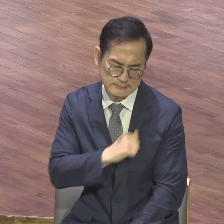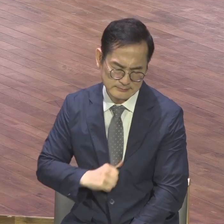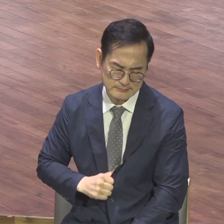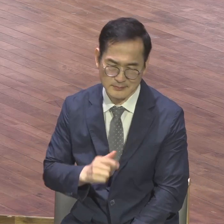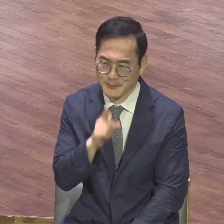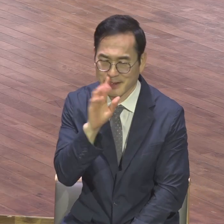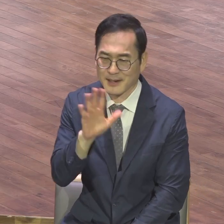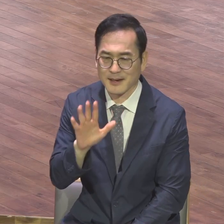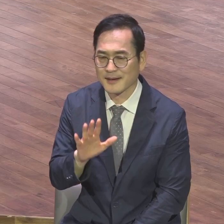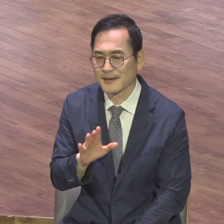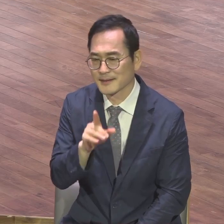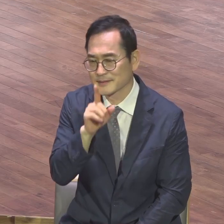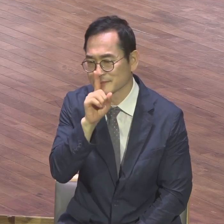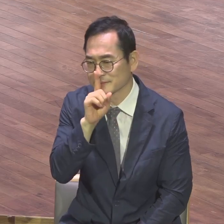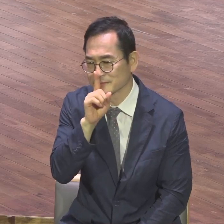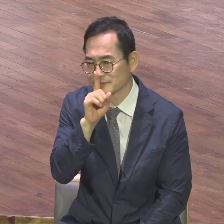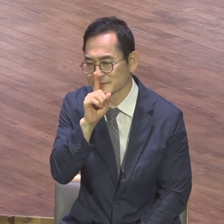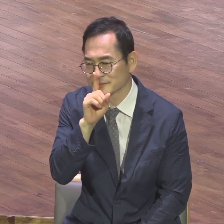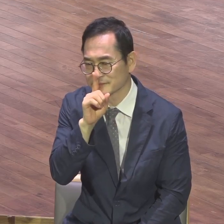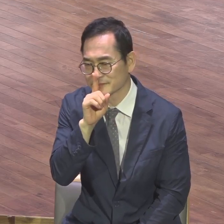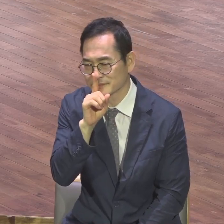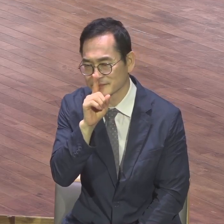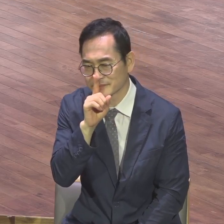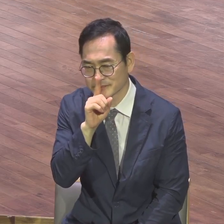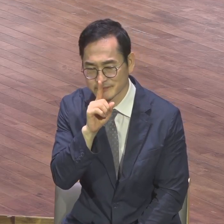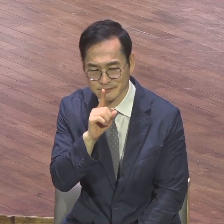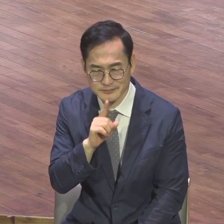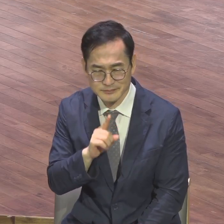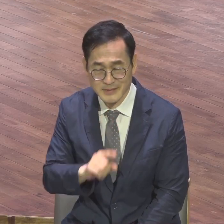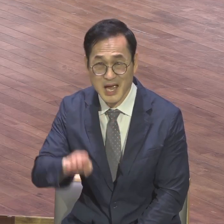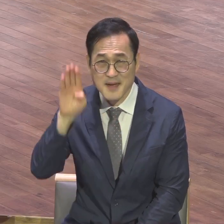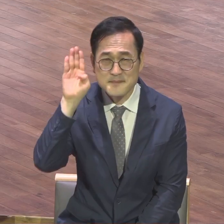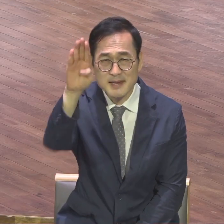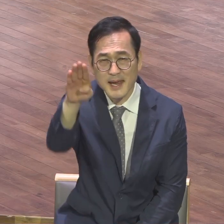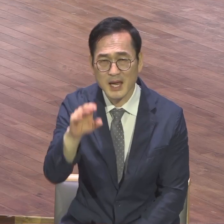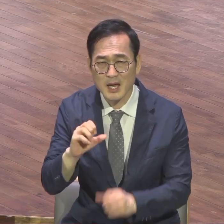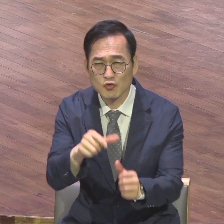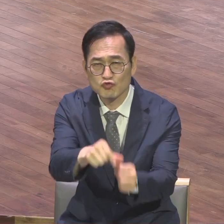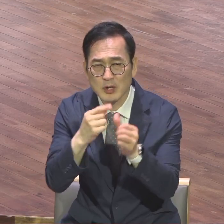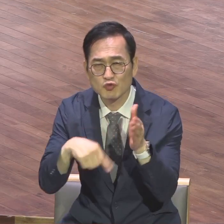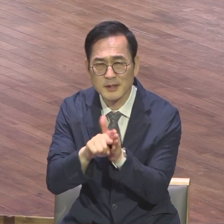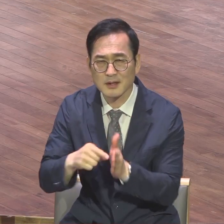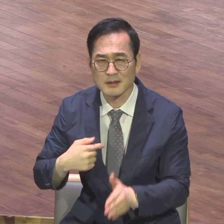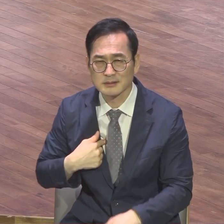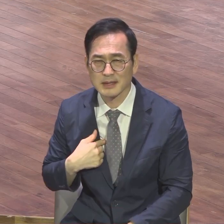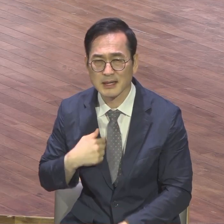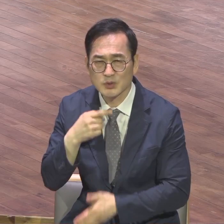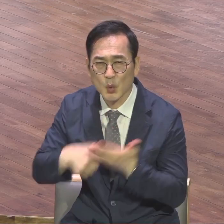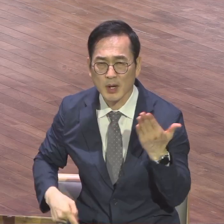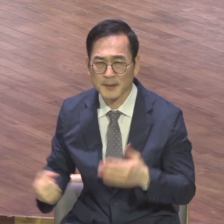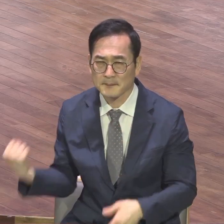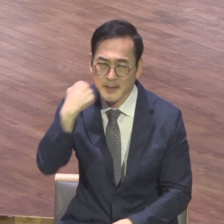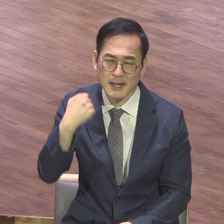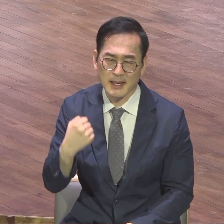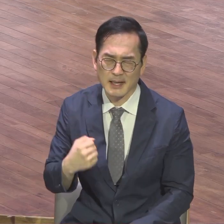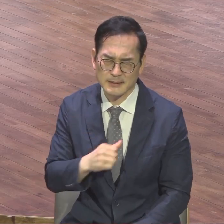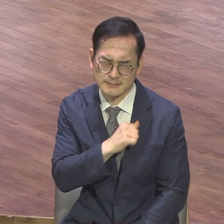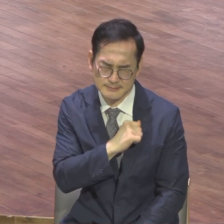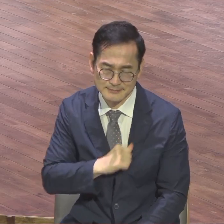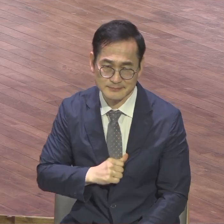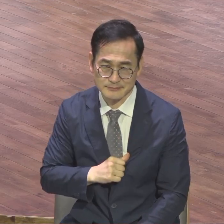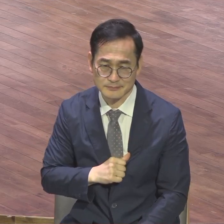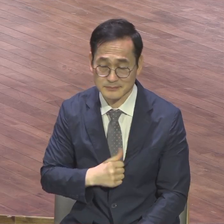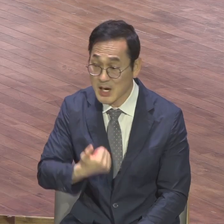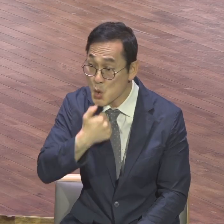이런 어려움 중에서도 미래를 쳐다본 거예요. 이렇게 내가 유대인이 아니다. 로마